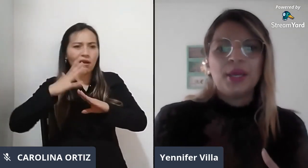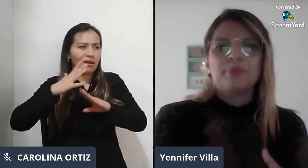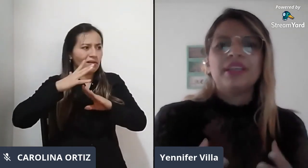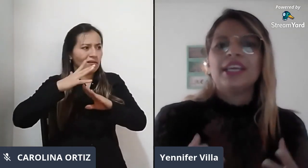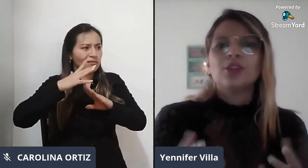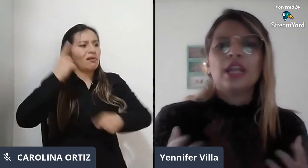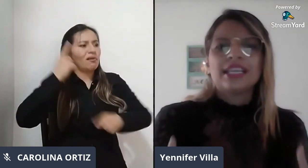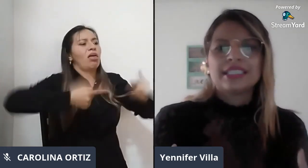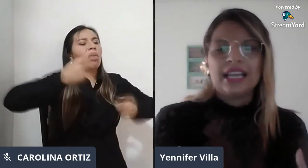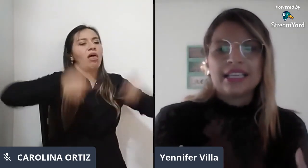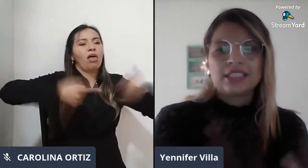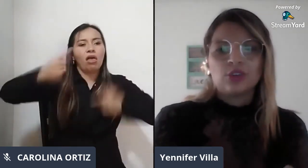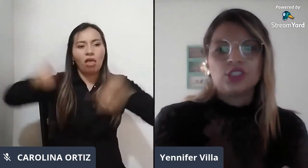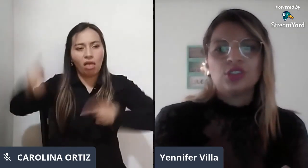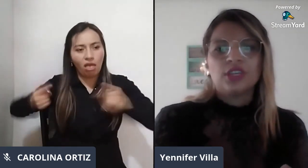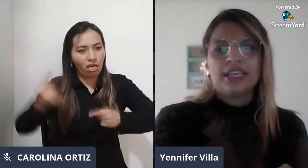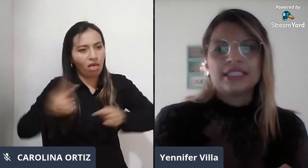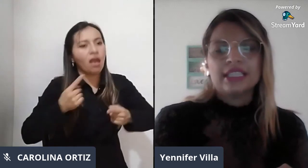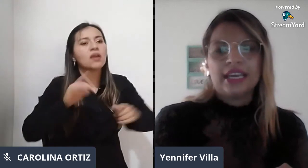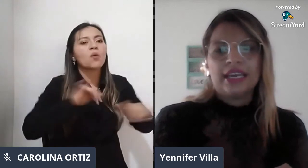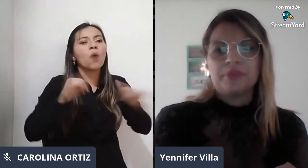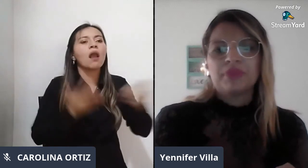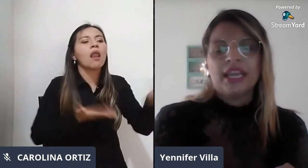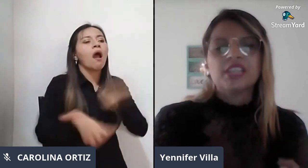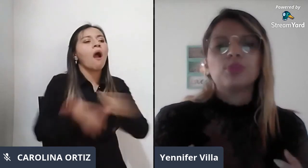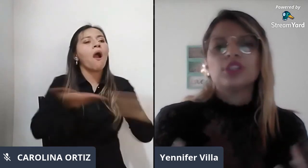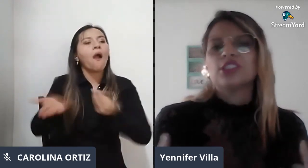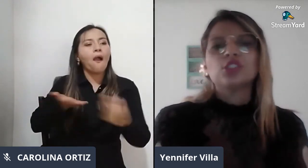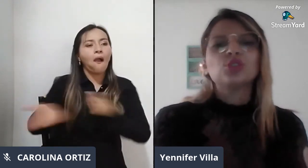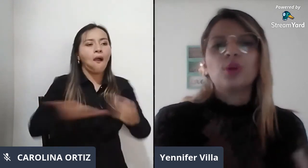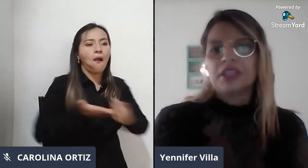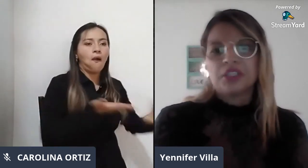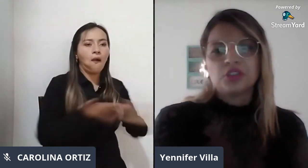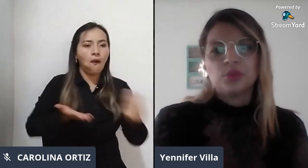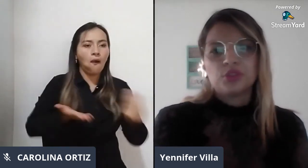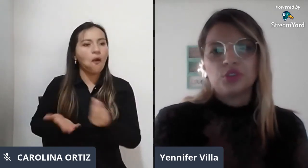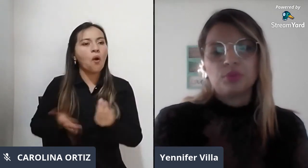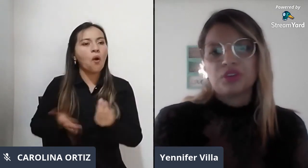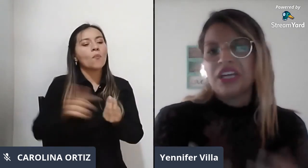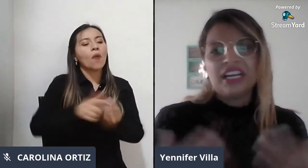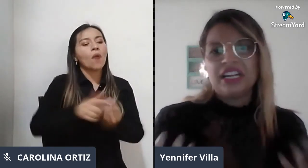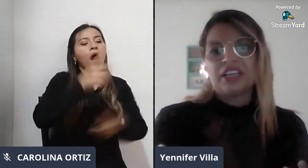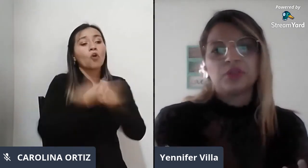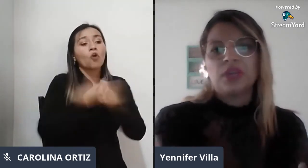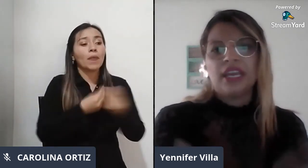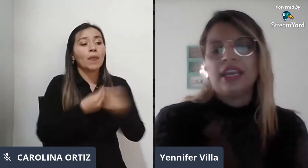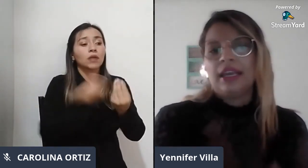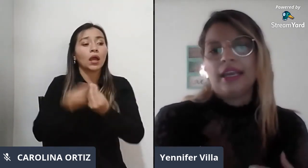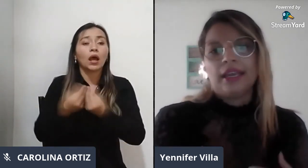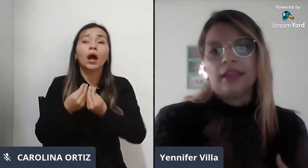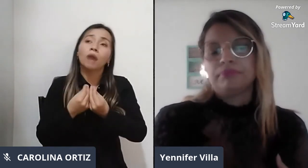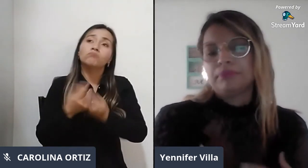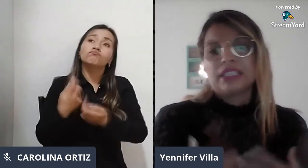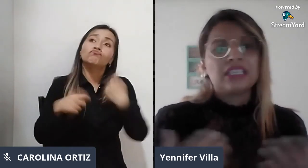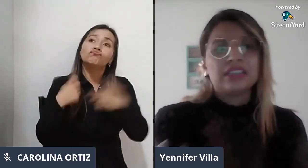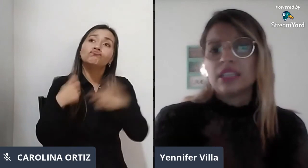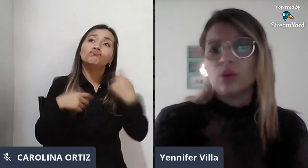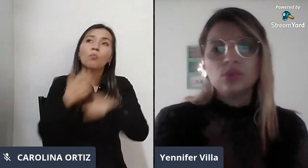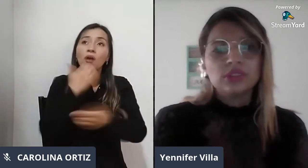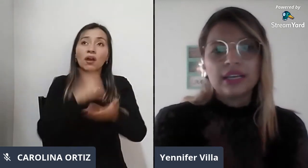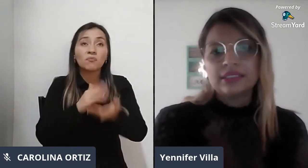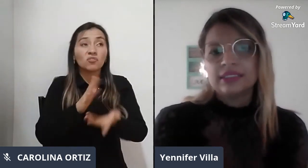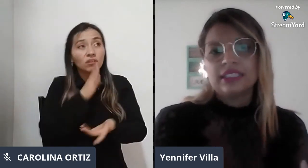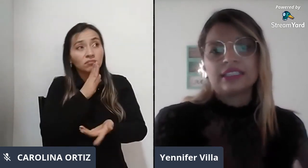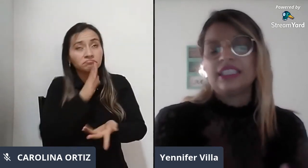tienen, vendiendo las condiciones de explotación de sus compañeros como si no importara, en el caso de presidentes